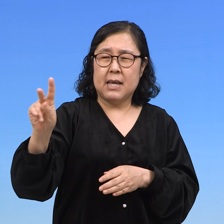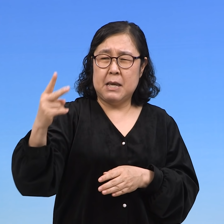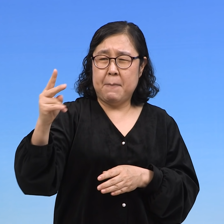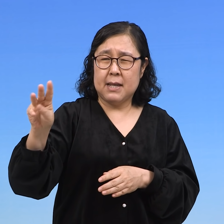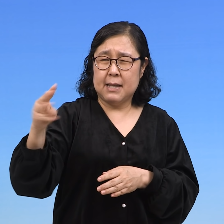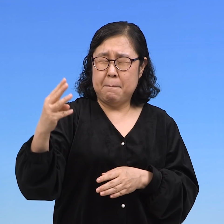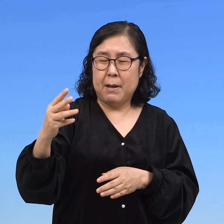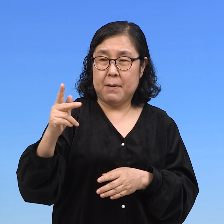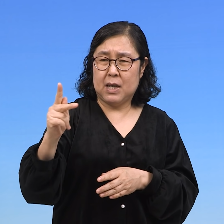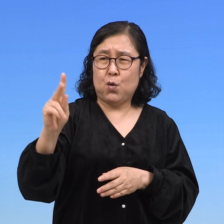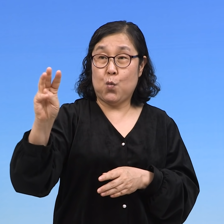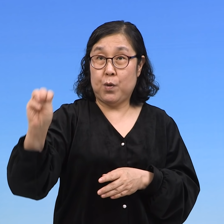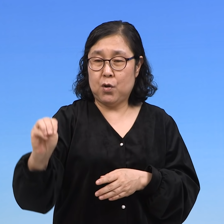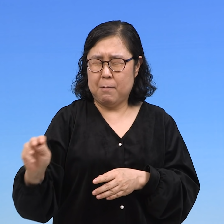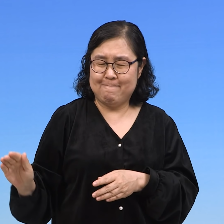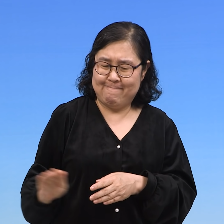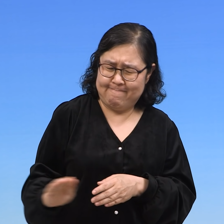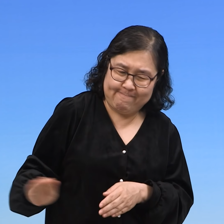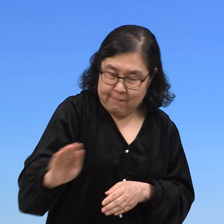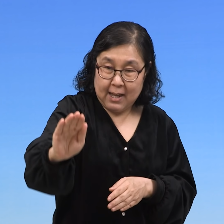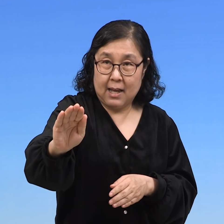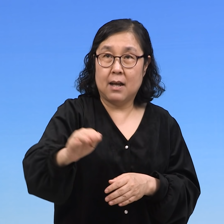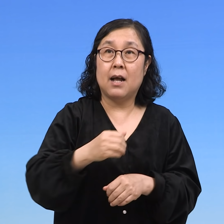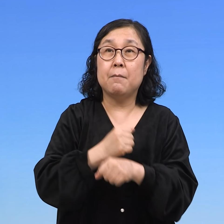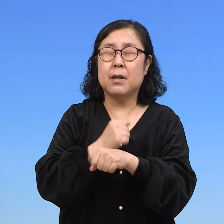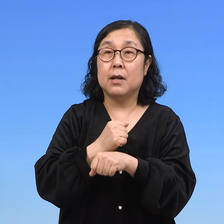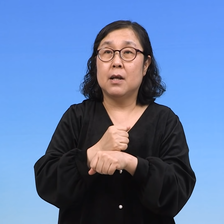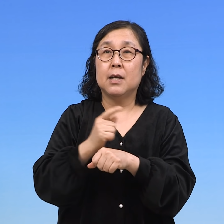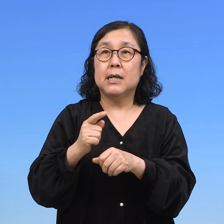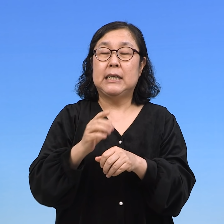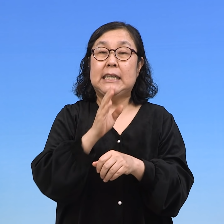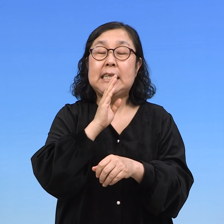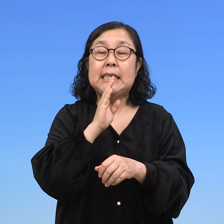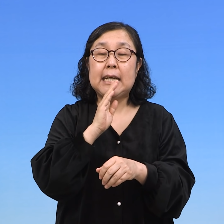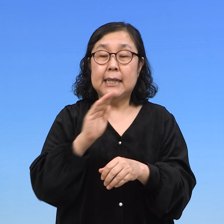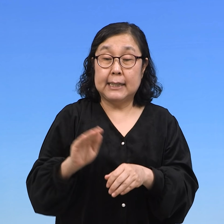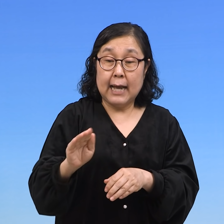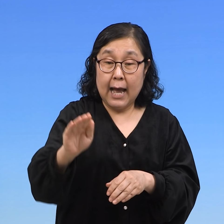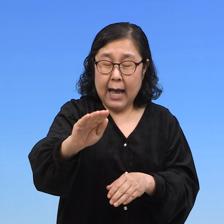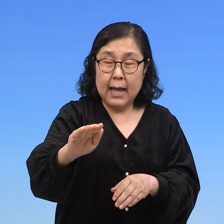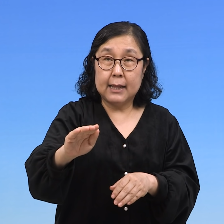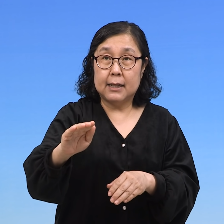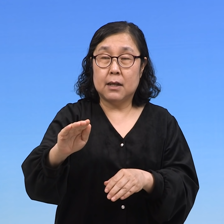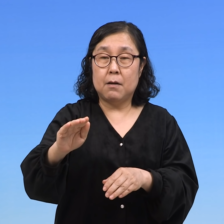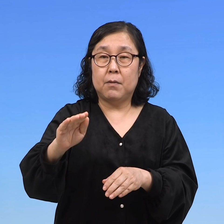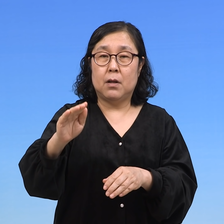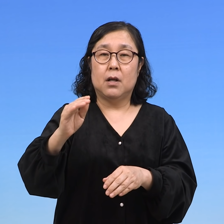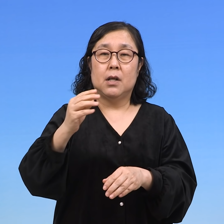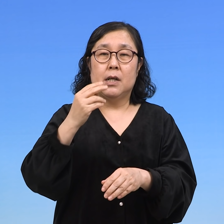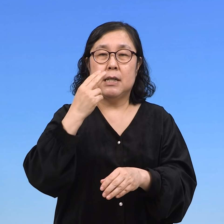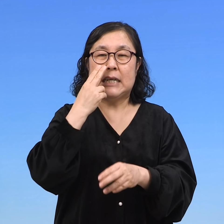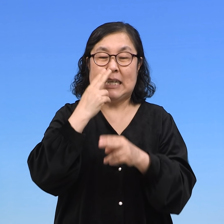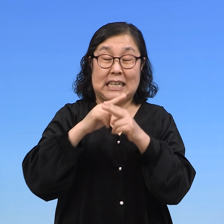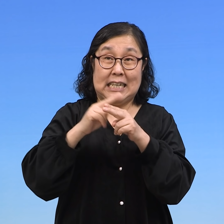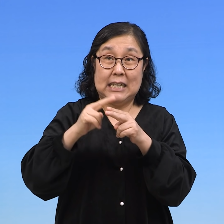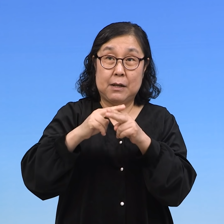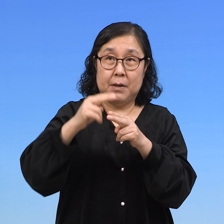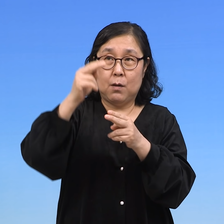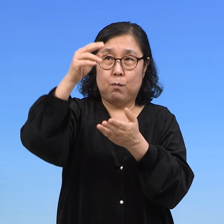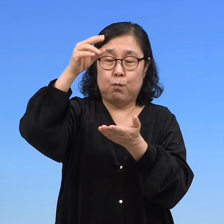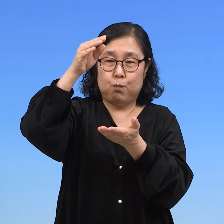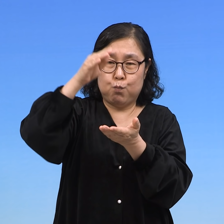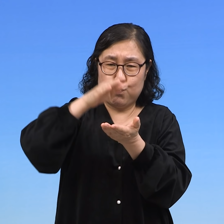300km 400km 막 전속력으로 달리면요 이게 진짜 자동차 같으면 이게 기름이 쭉쭉쭉 따라가지고